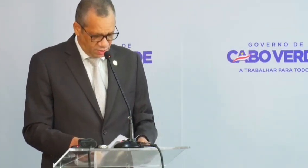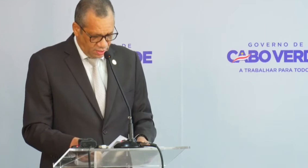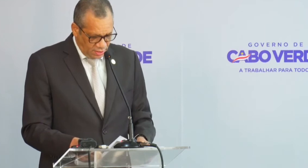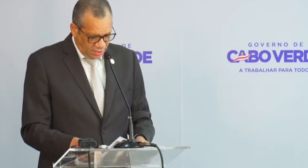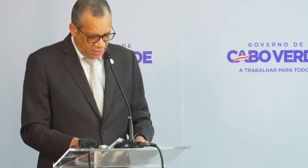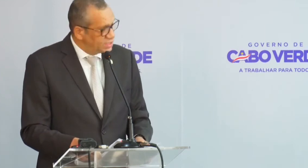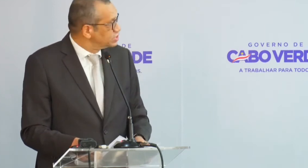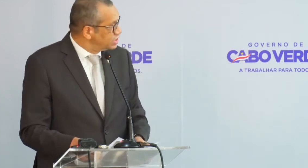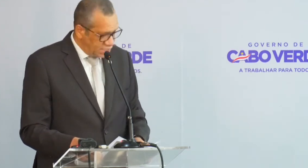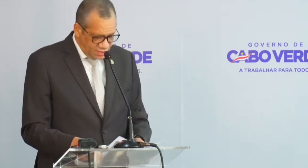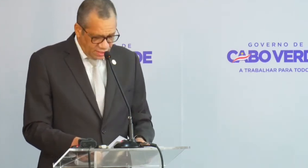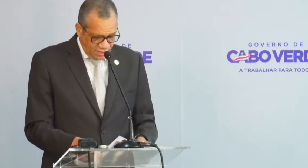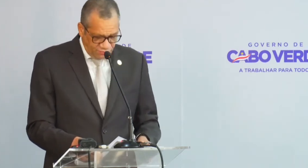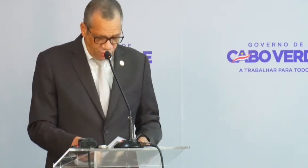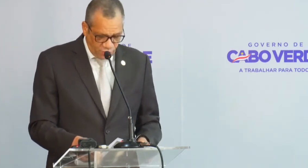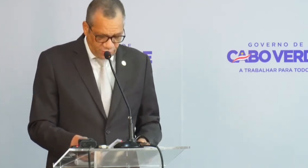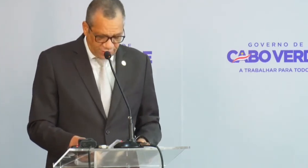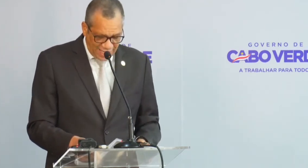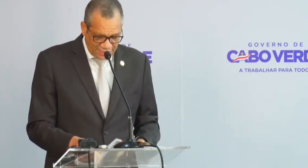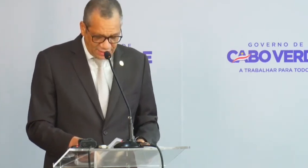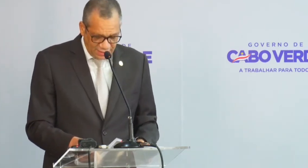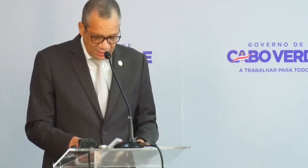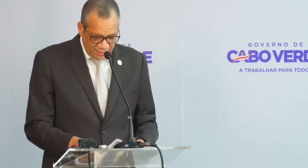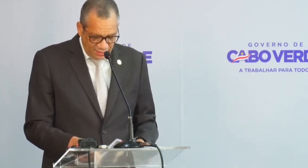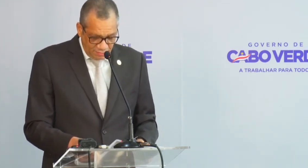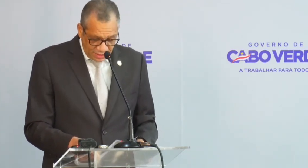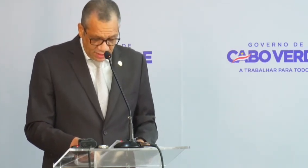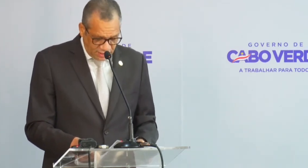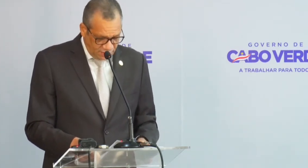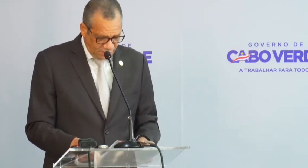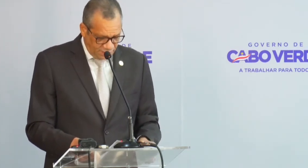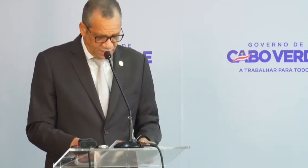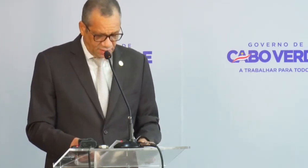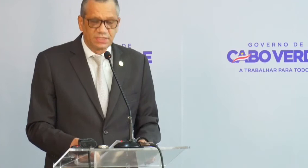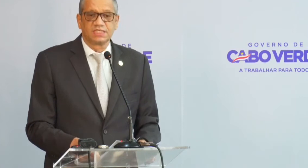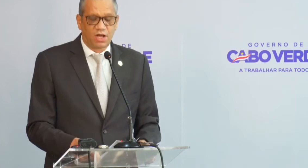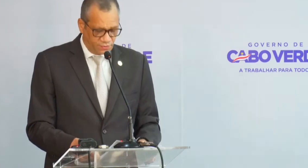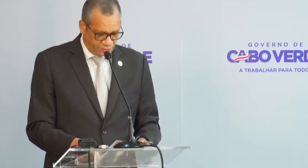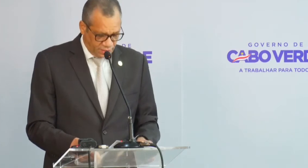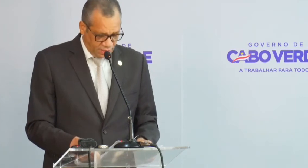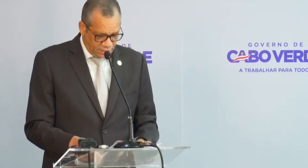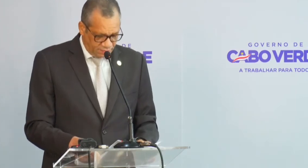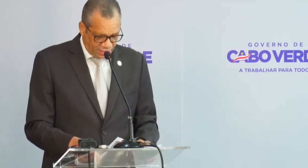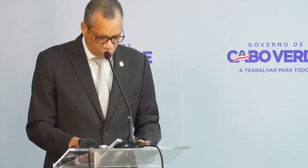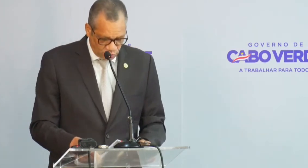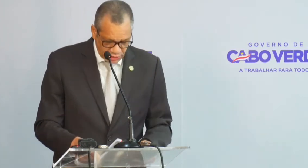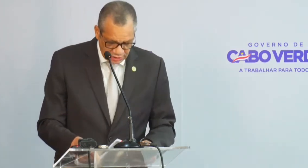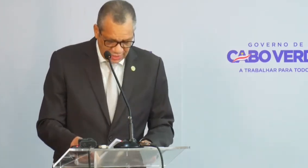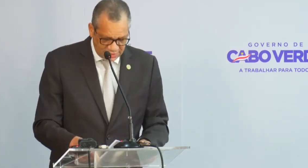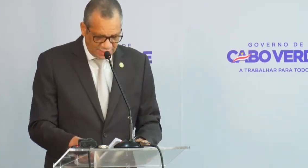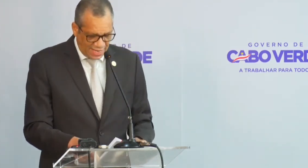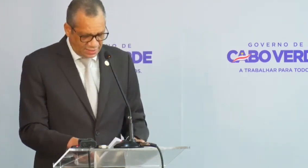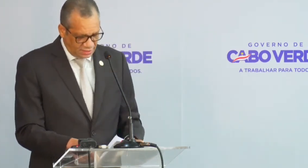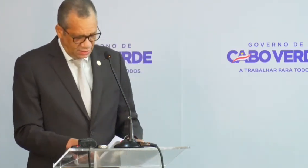ano, na energia foram adotadas medidas para a estabilização de preços